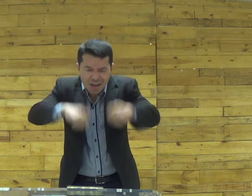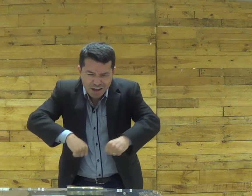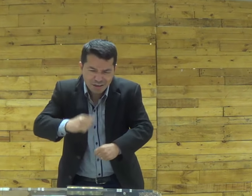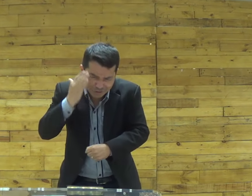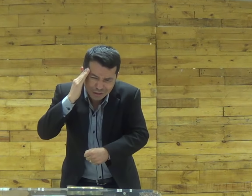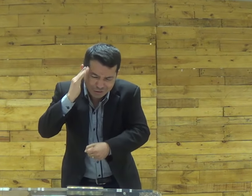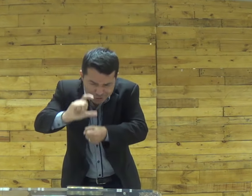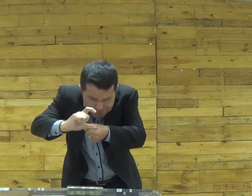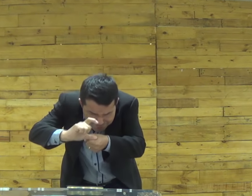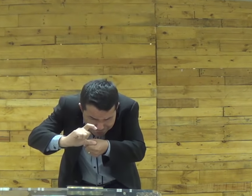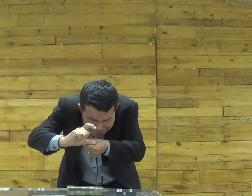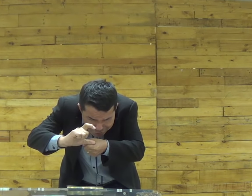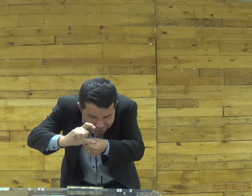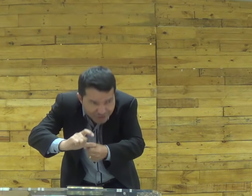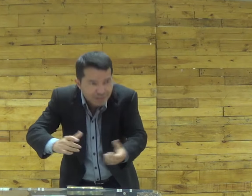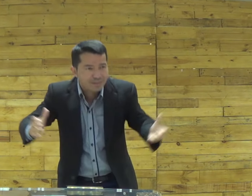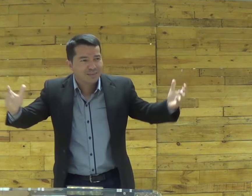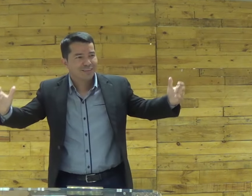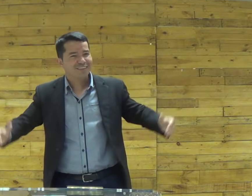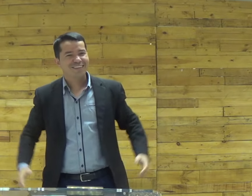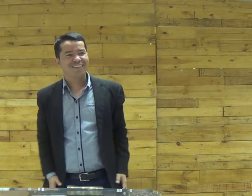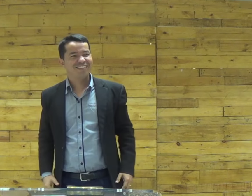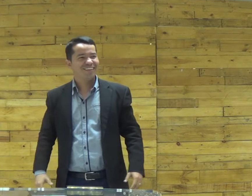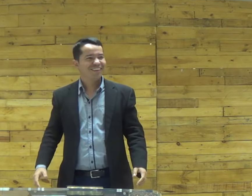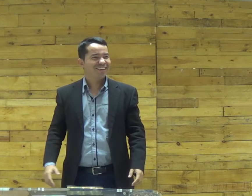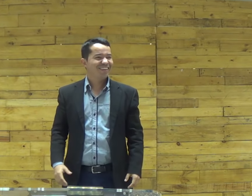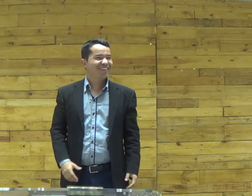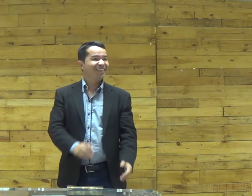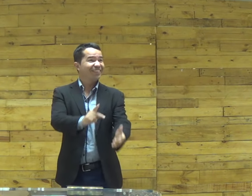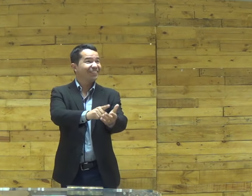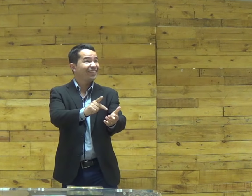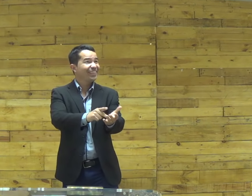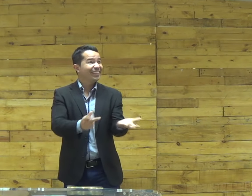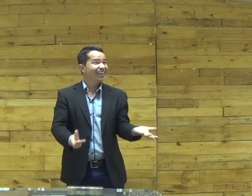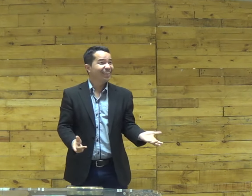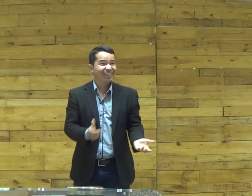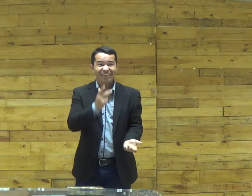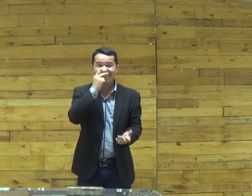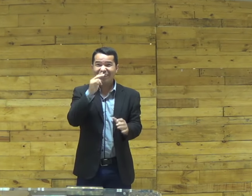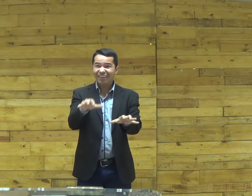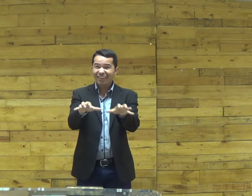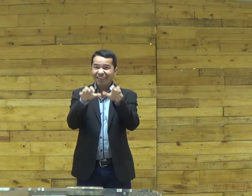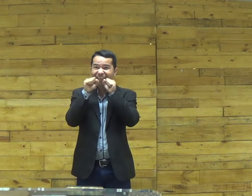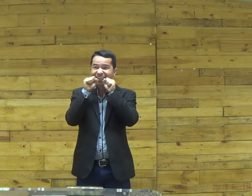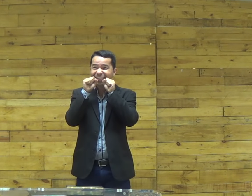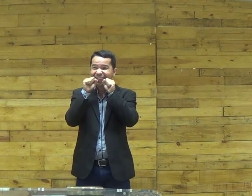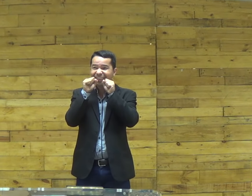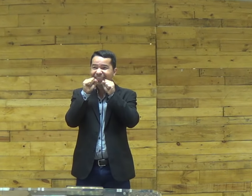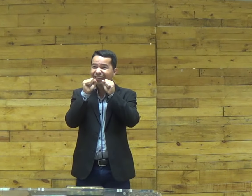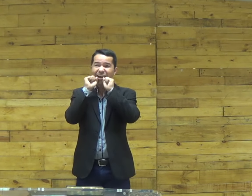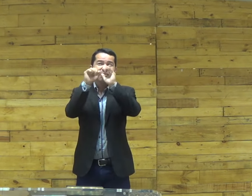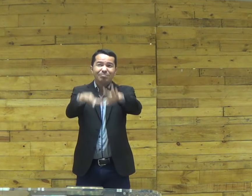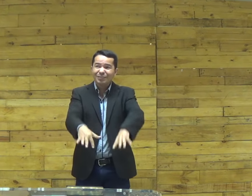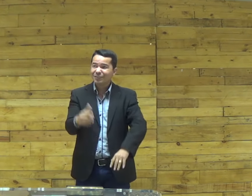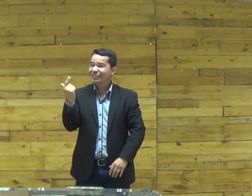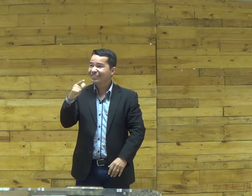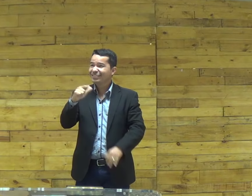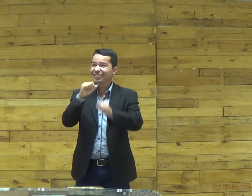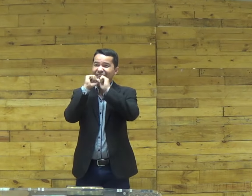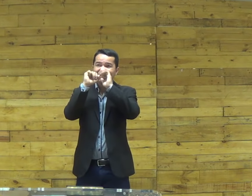lupa e aí eu, ah, entendi. Ah, entendi. Porque é muito pequeno espaço, é muito limitado espaço do intérprete. Isso não é bênção, isso